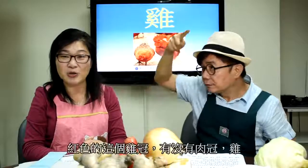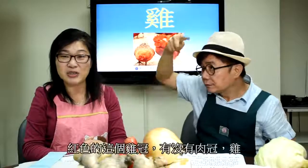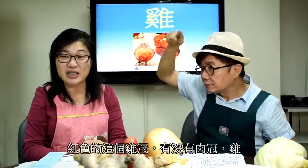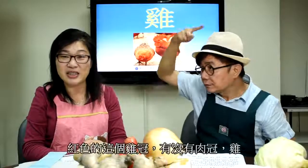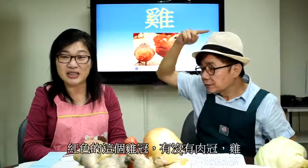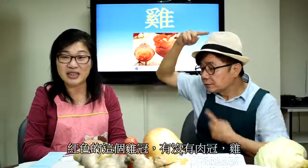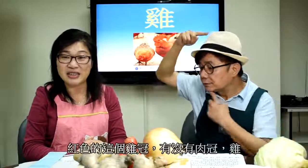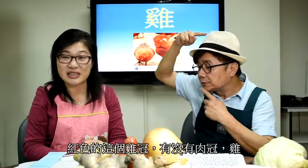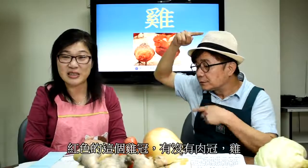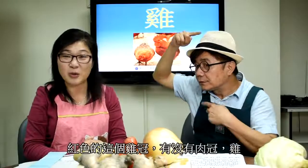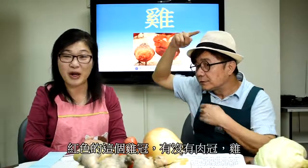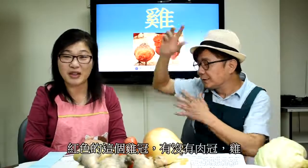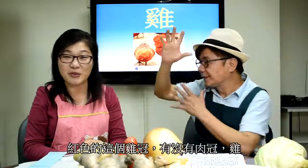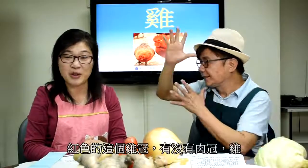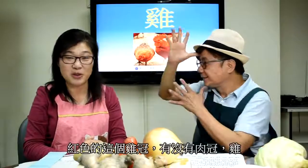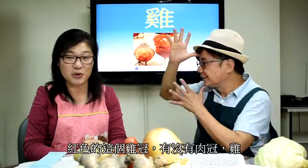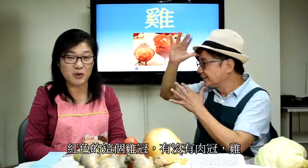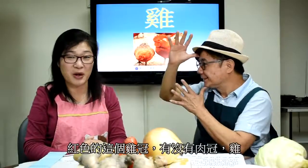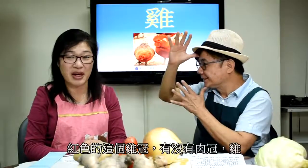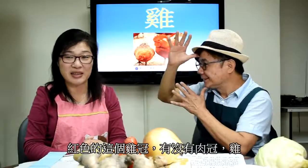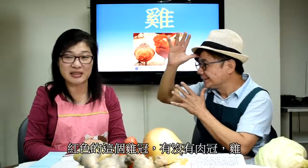的这个鸡冠有没有肉冠？鸡，